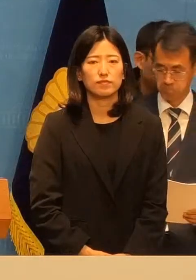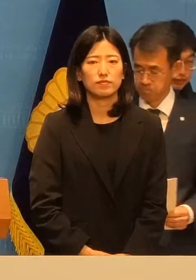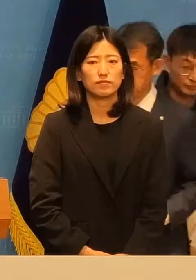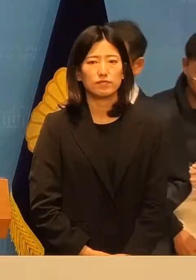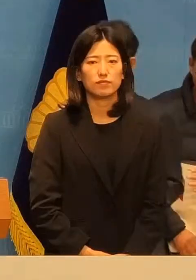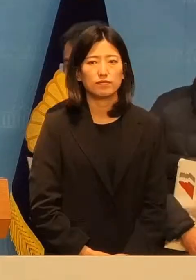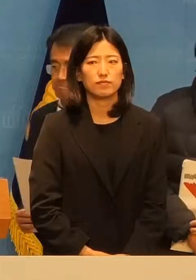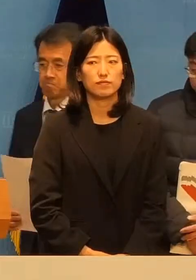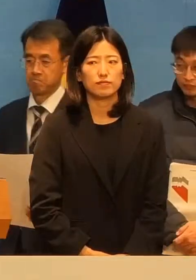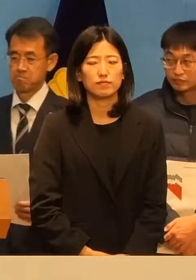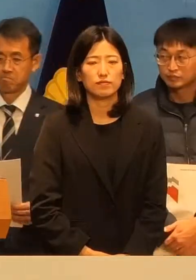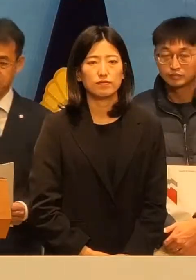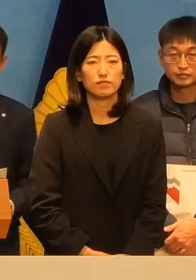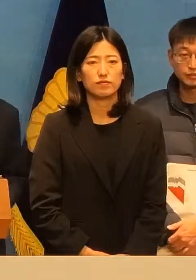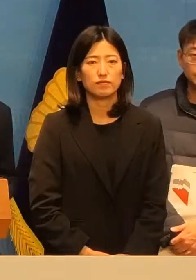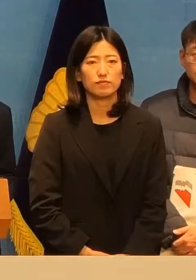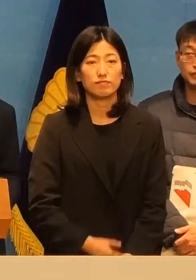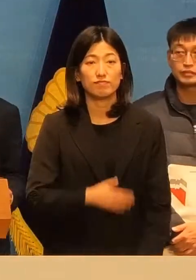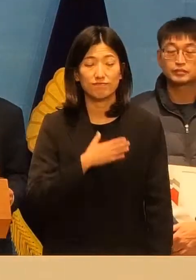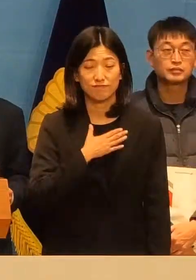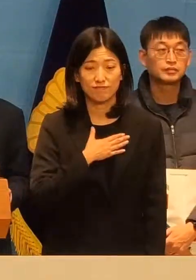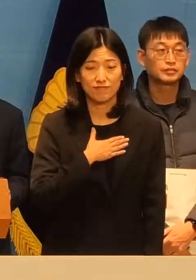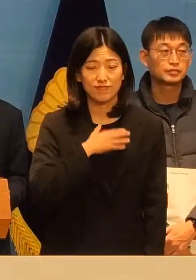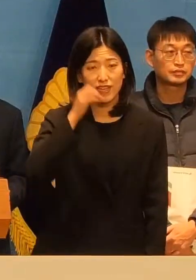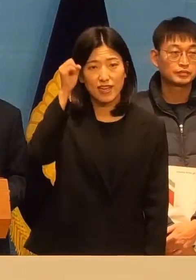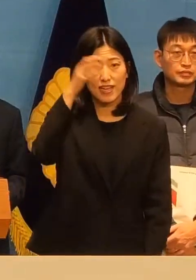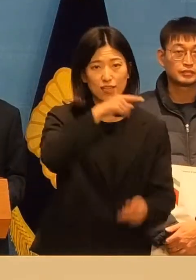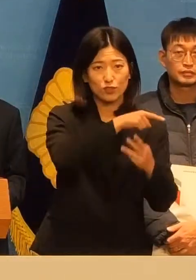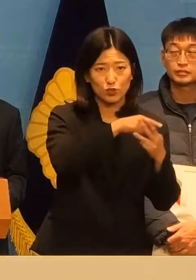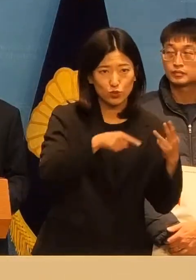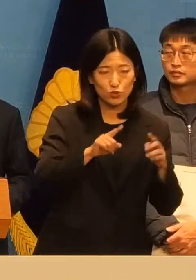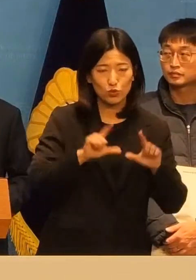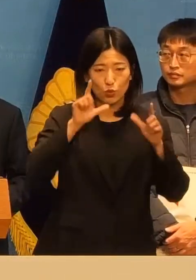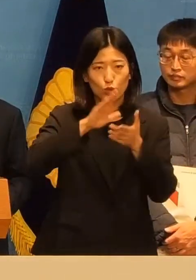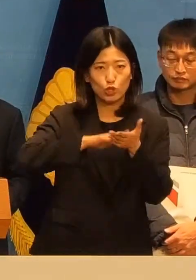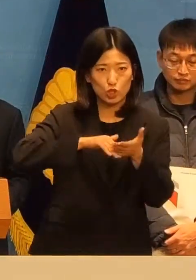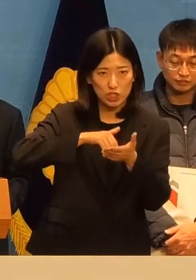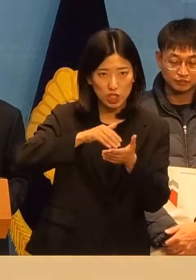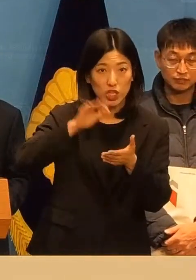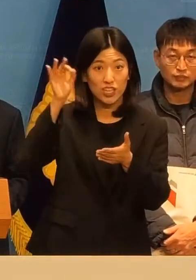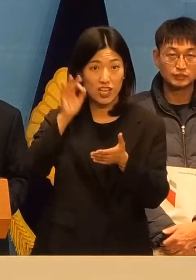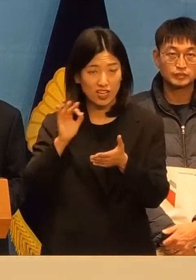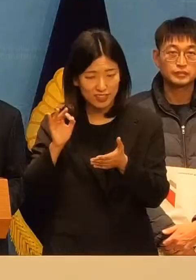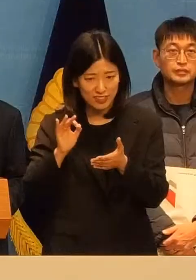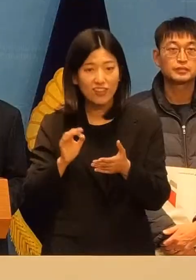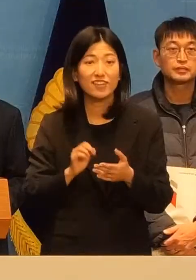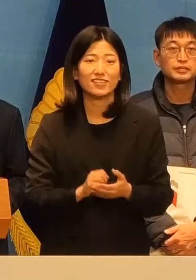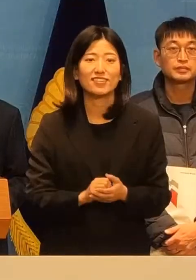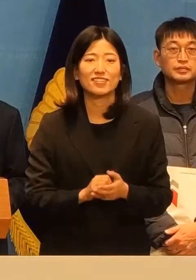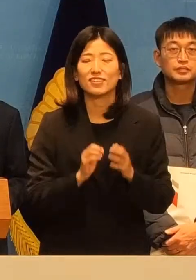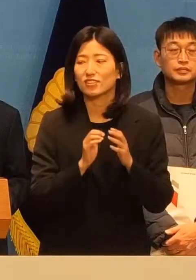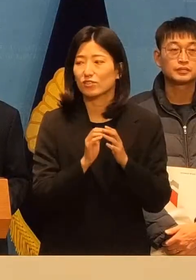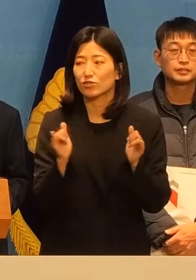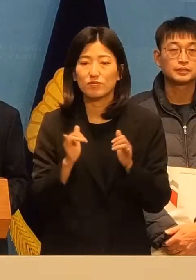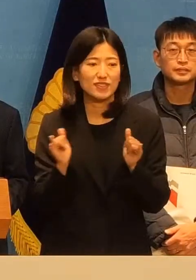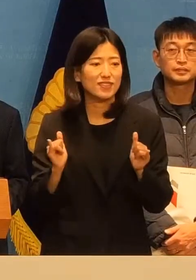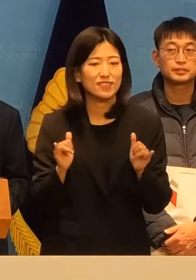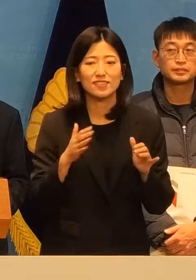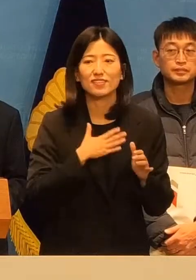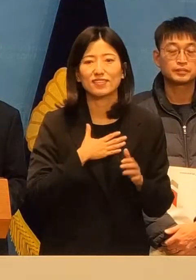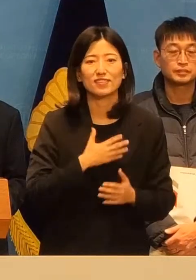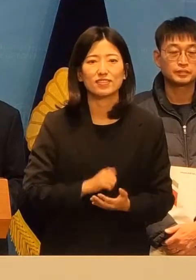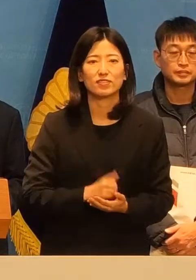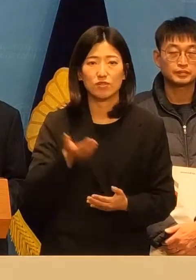네, 저희는 양주 동두천 연천의 시군민들이 이 자리를 찾았습니다.